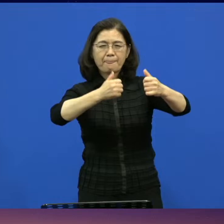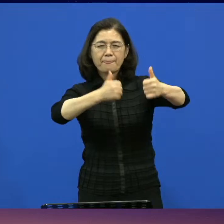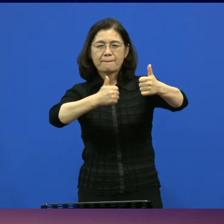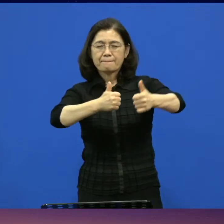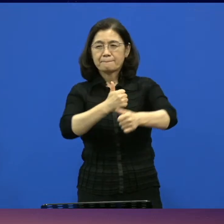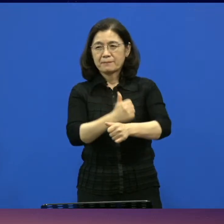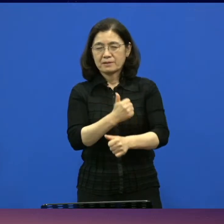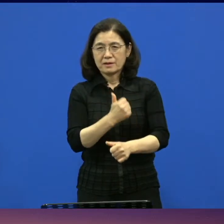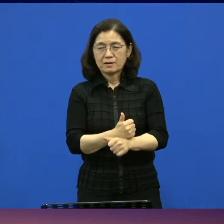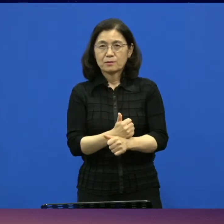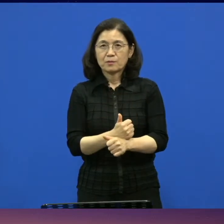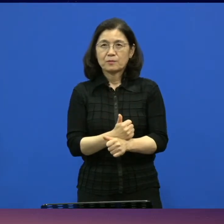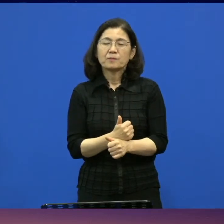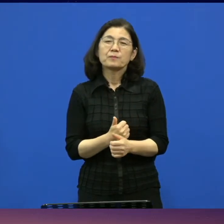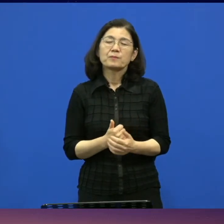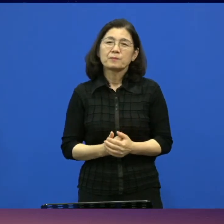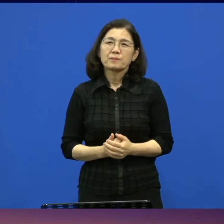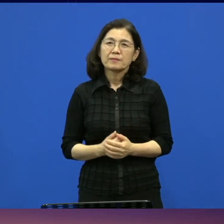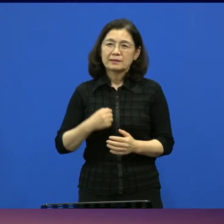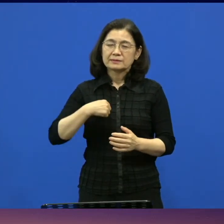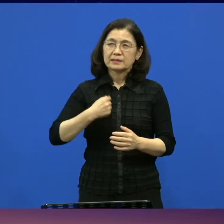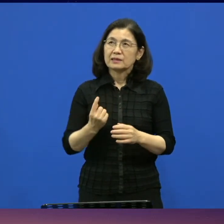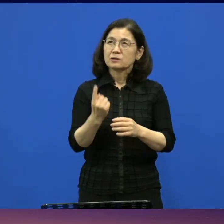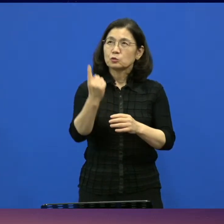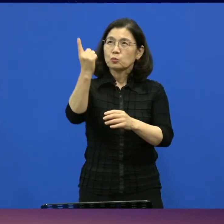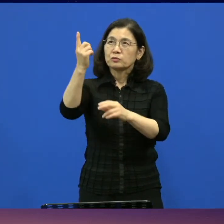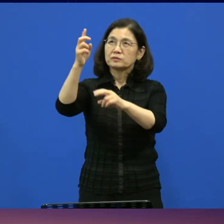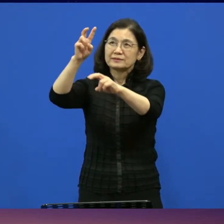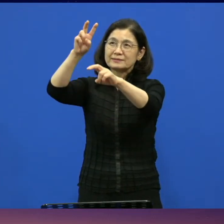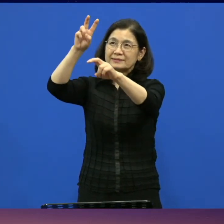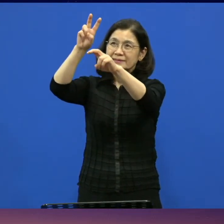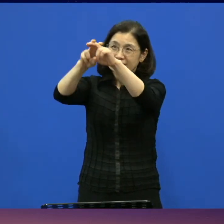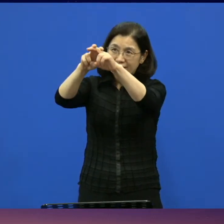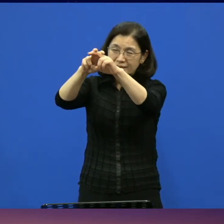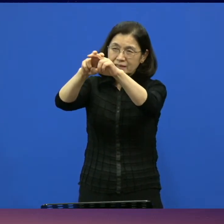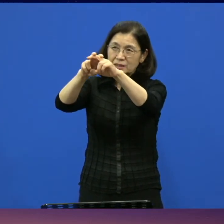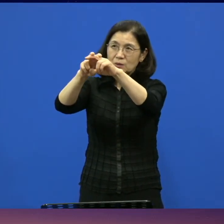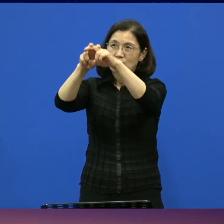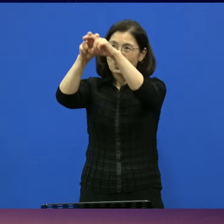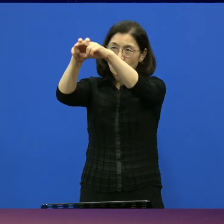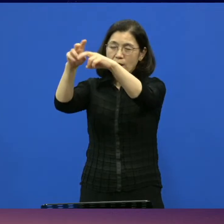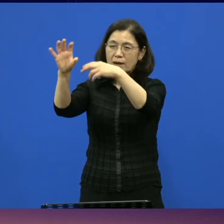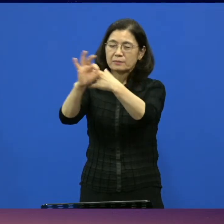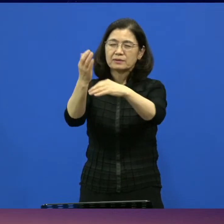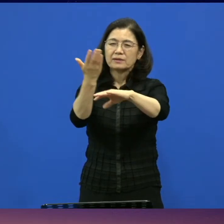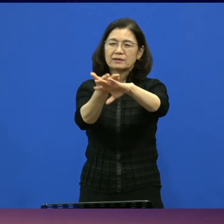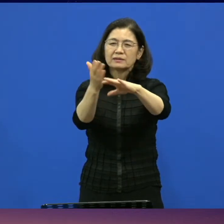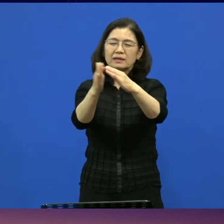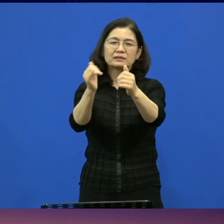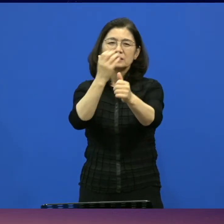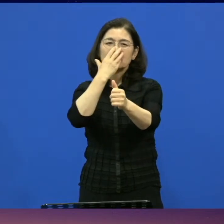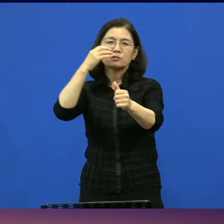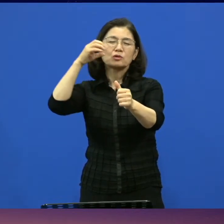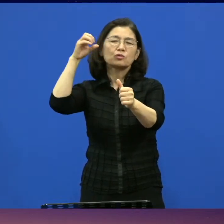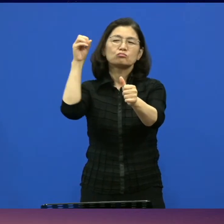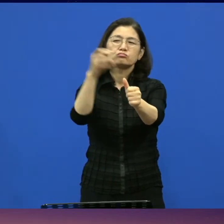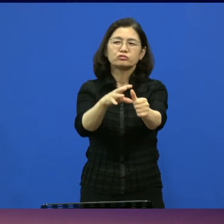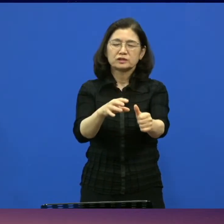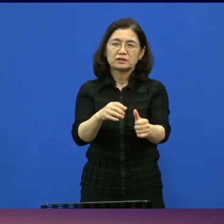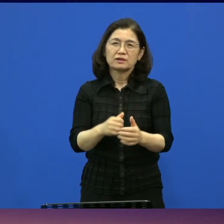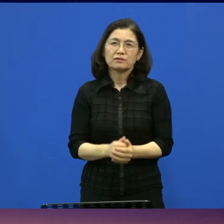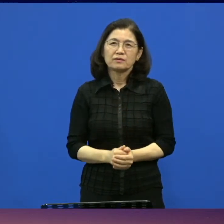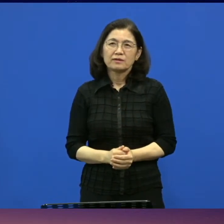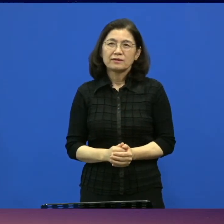조금이라도 출세하면 아나무인이 되고 말이죠. 자신의 부족을 전혀 인정하지 않아요.